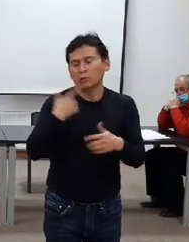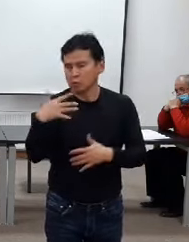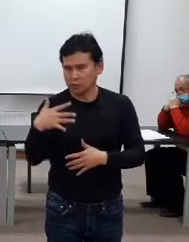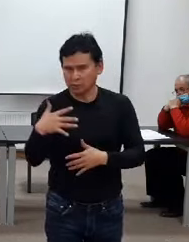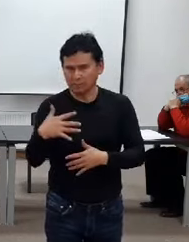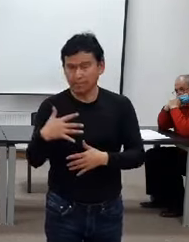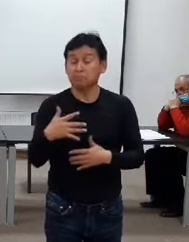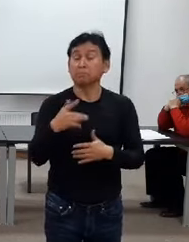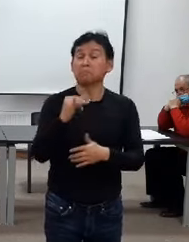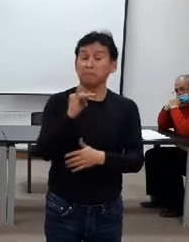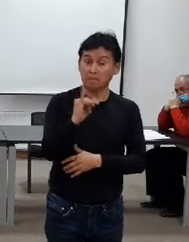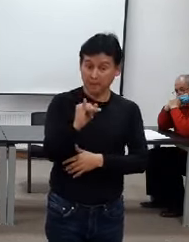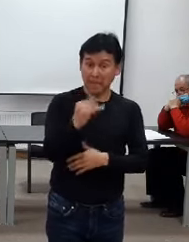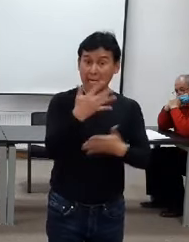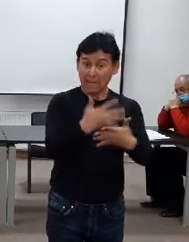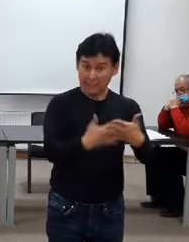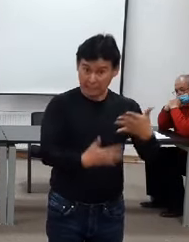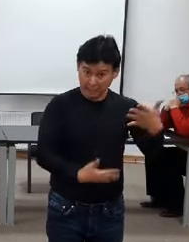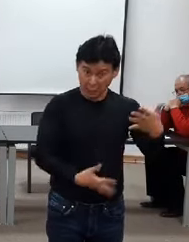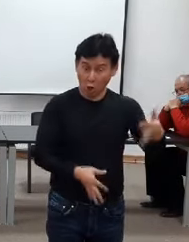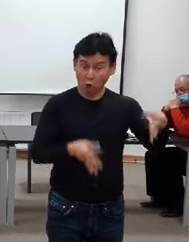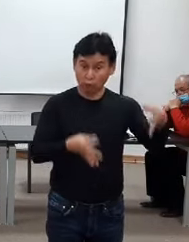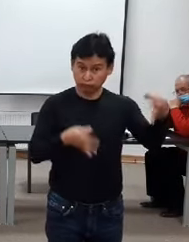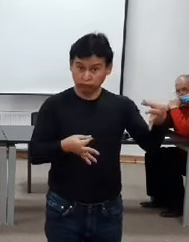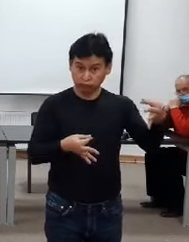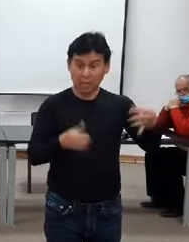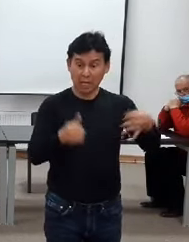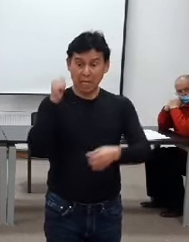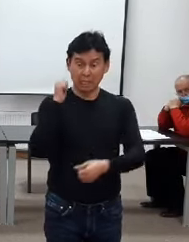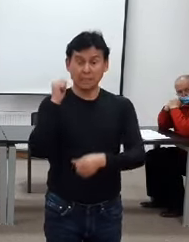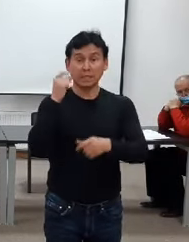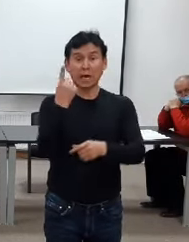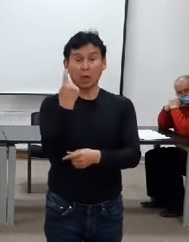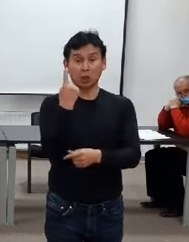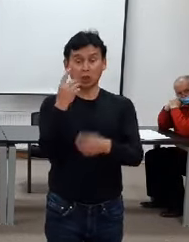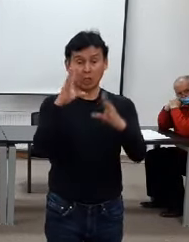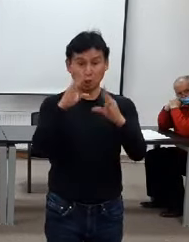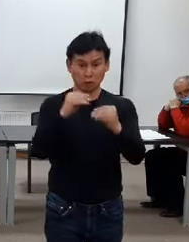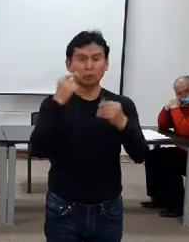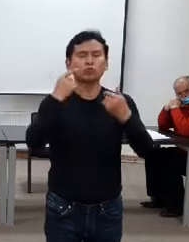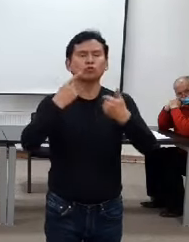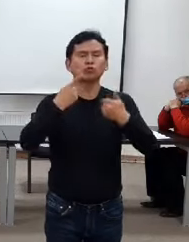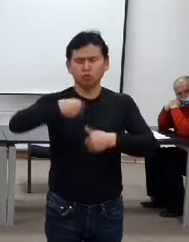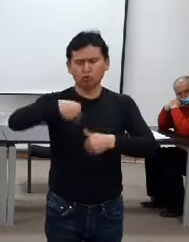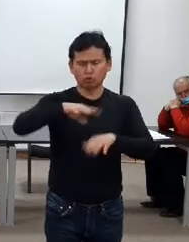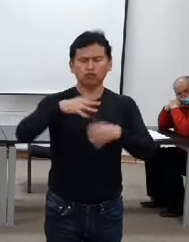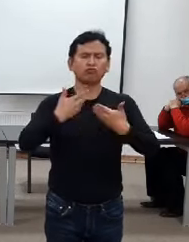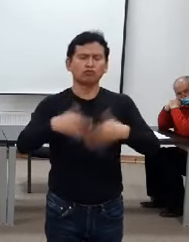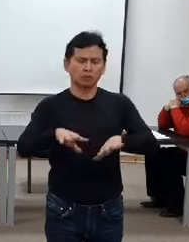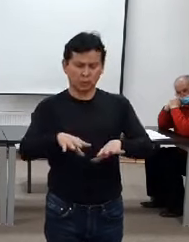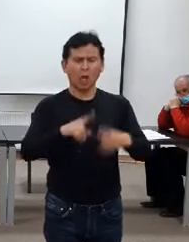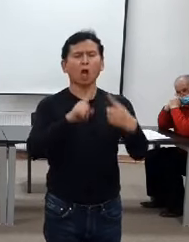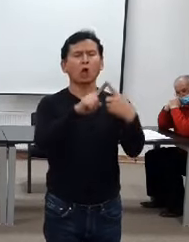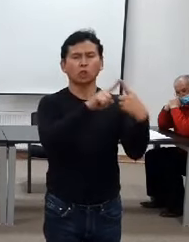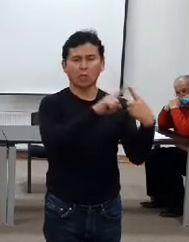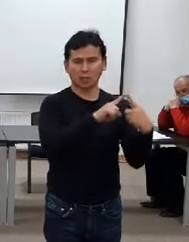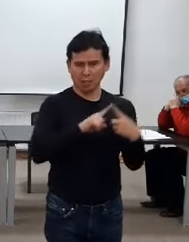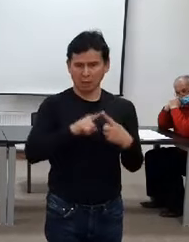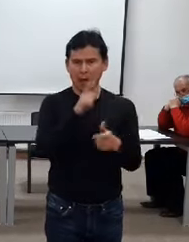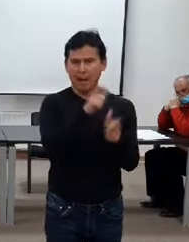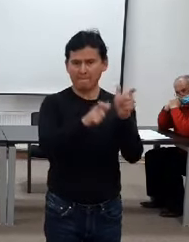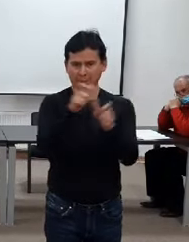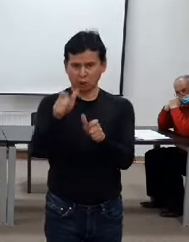fundamentales. Efectivamente, el listado llegó oficialmente ayer a las 11 de la noche, pero nosotros ya tenemos todos los pasajeros contactados, así